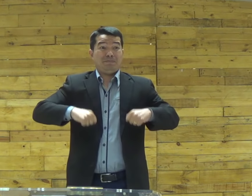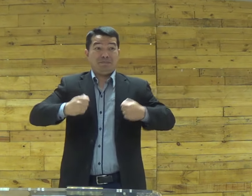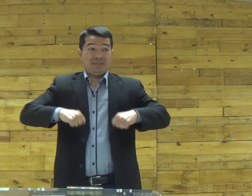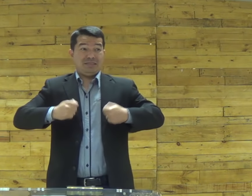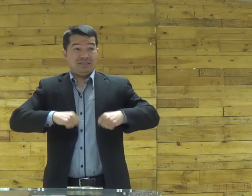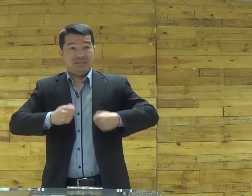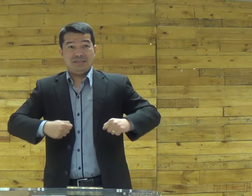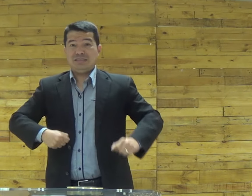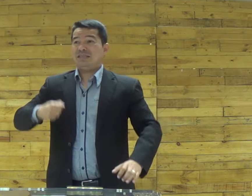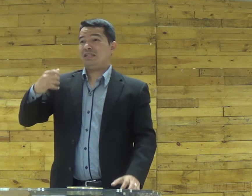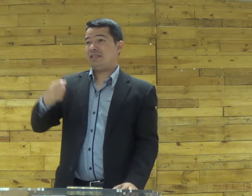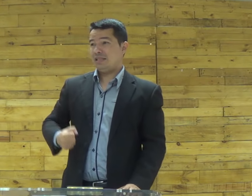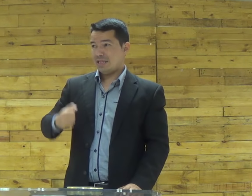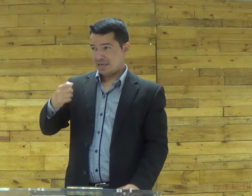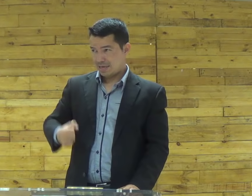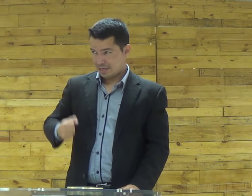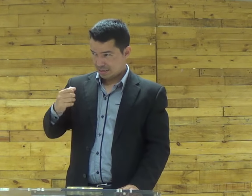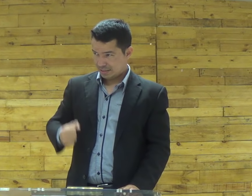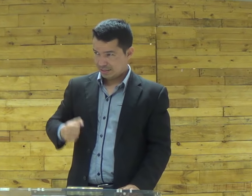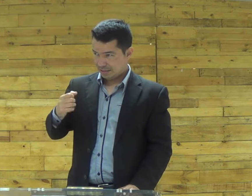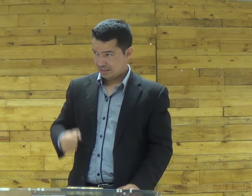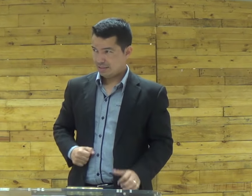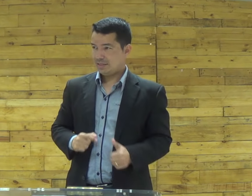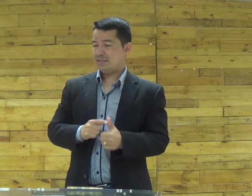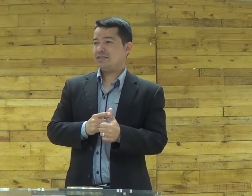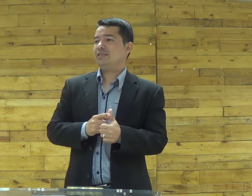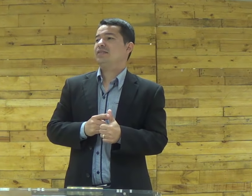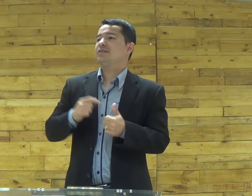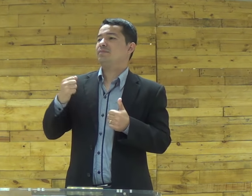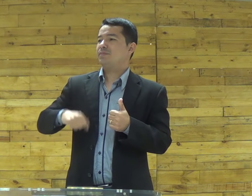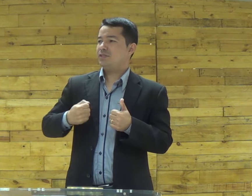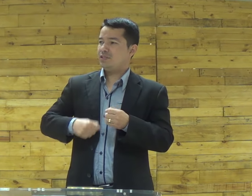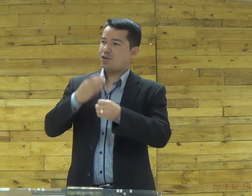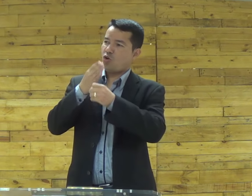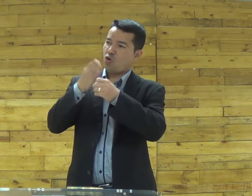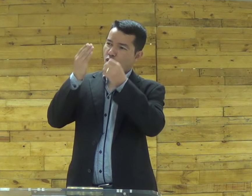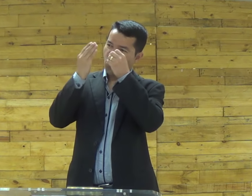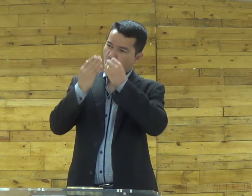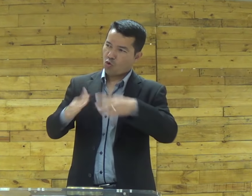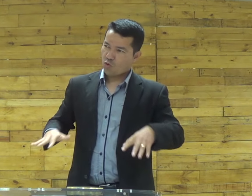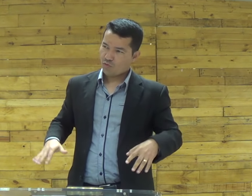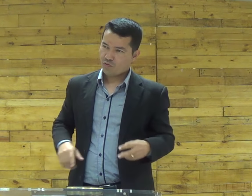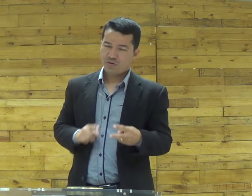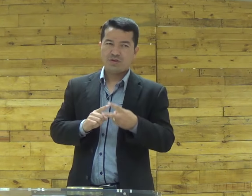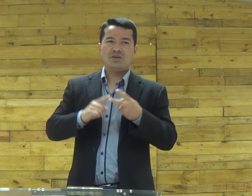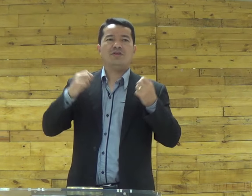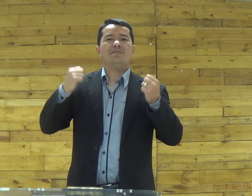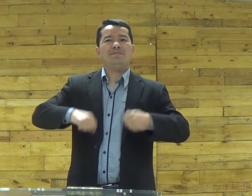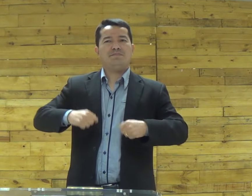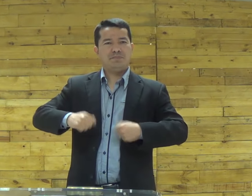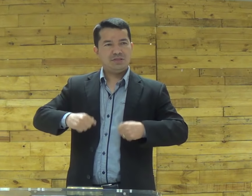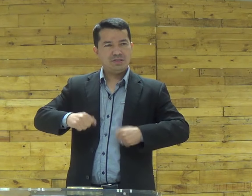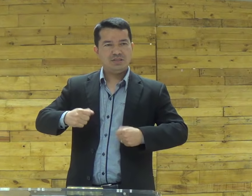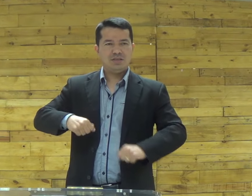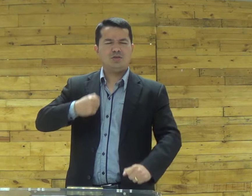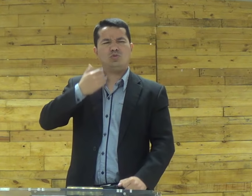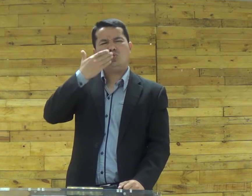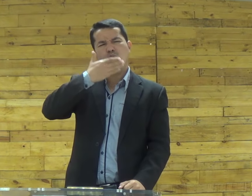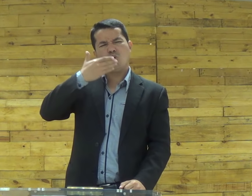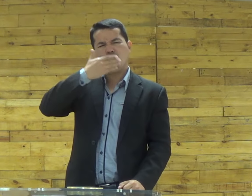mandamos muitas mensagens. Nós estamos precisando de alguns ingredientes, de leite, de ovo, a gente precisa